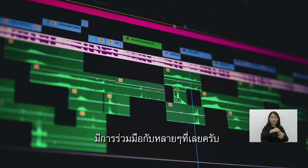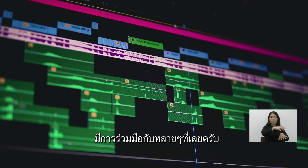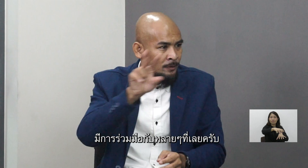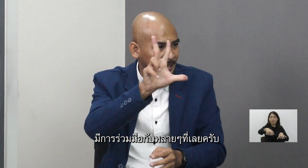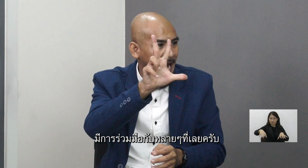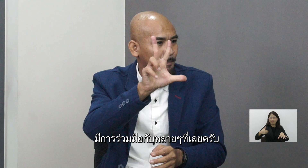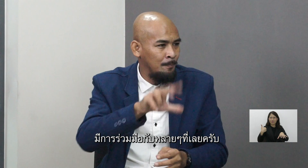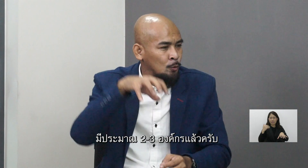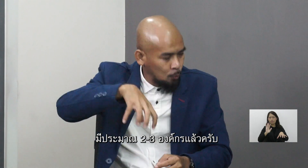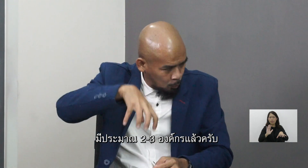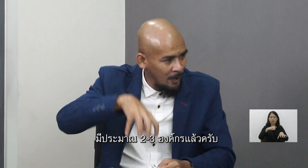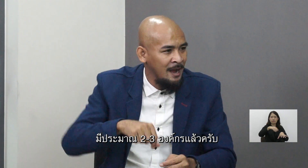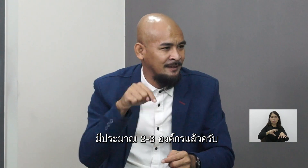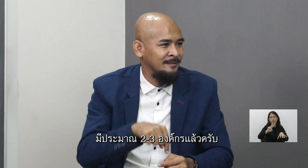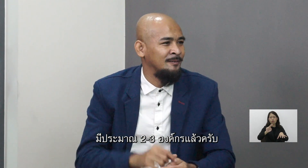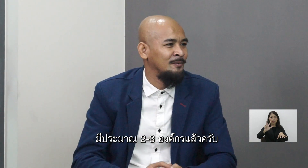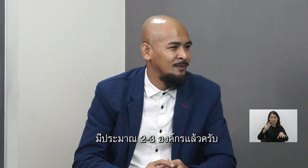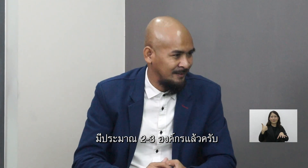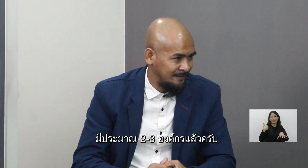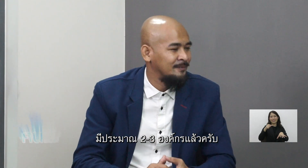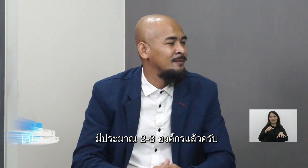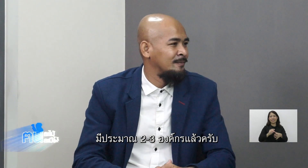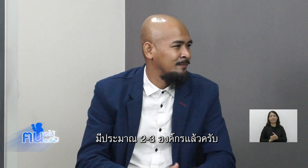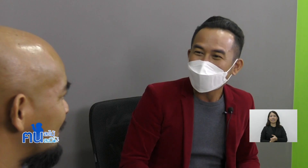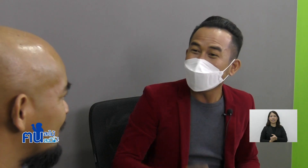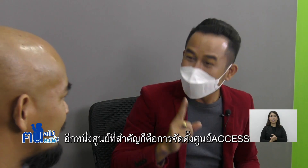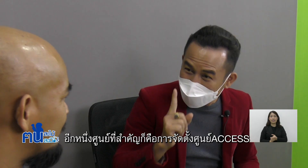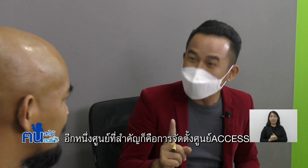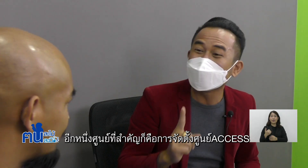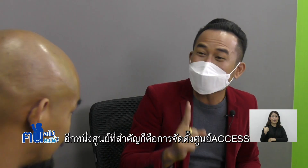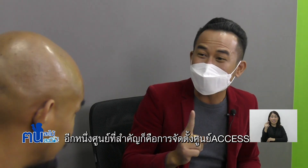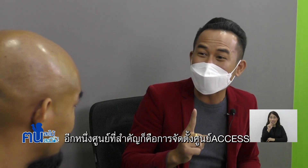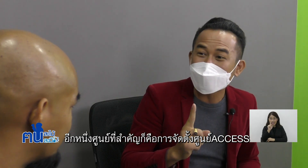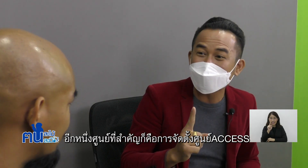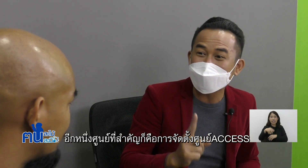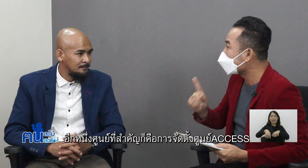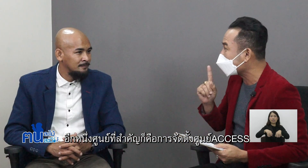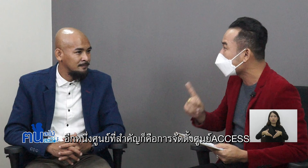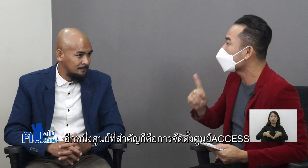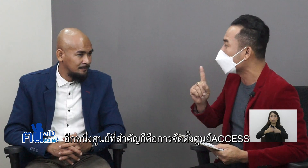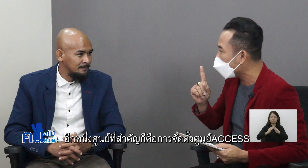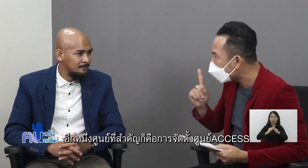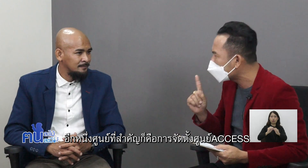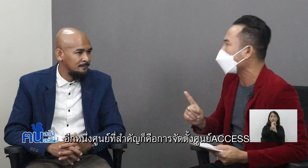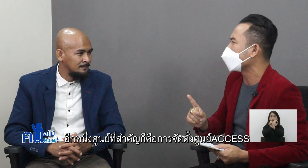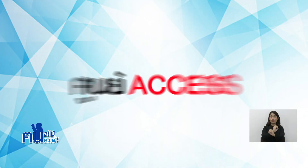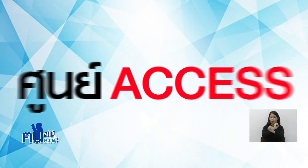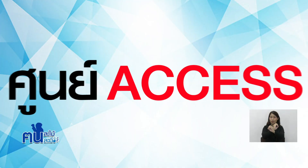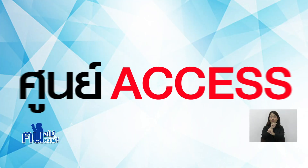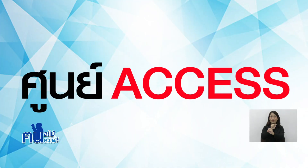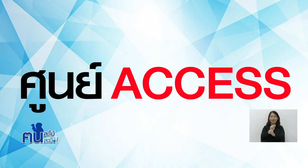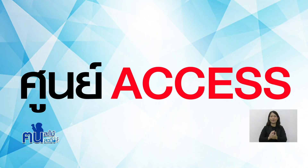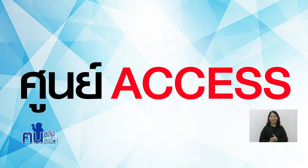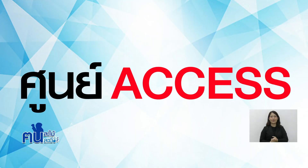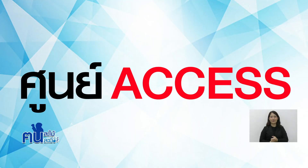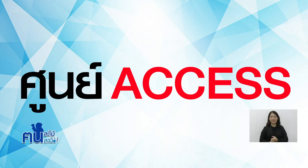ครับมีประมาณ 2-3 องค์กรแล้วครับ อีกหนึ่งศูนย์ที่สำคัญก็คือการจัดตั้งศูนย์ Access เ